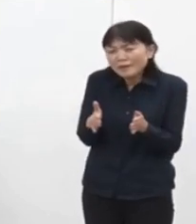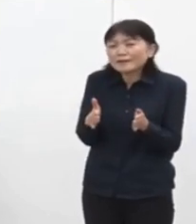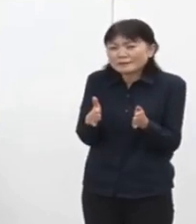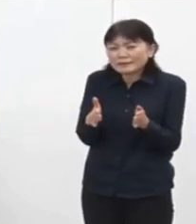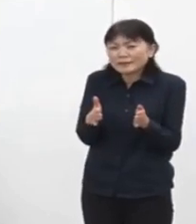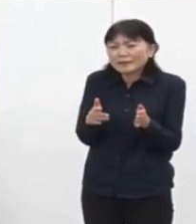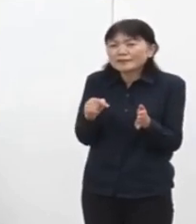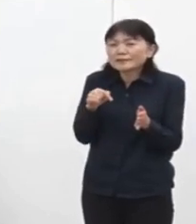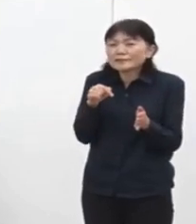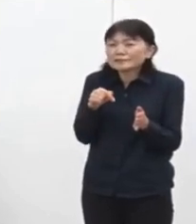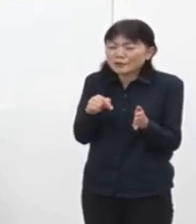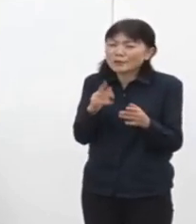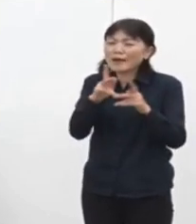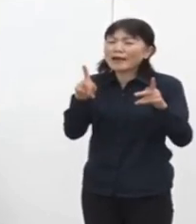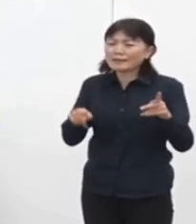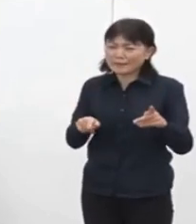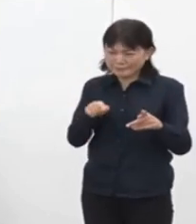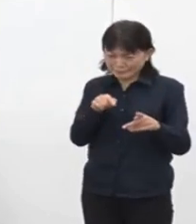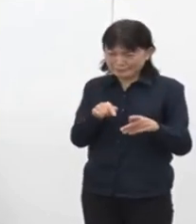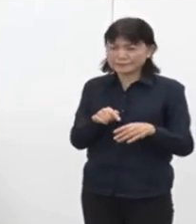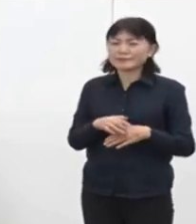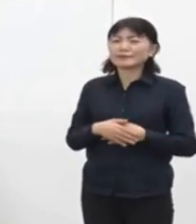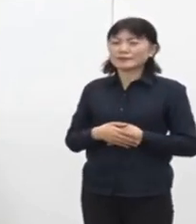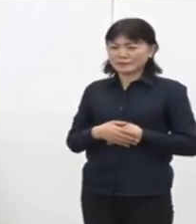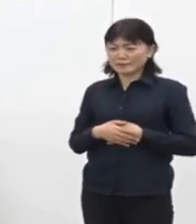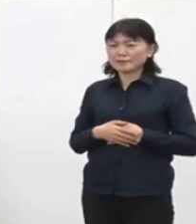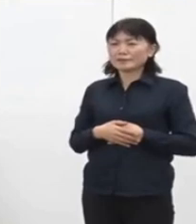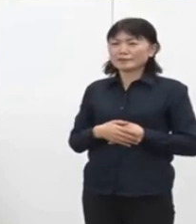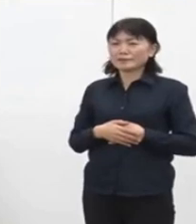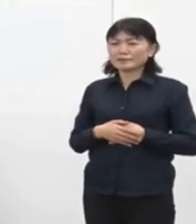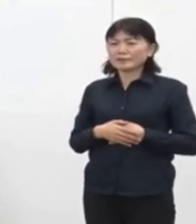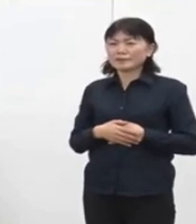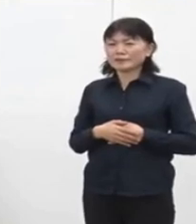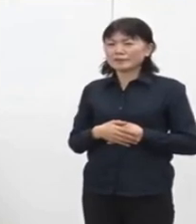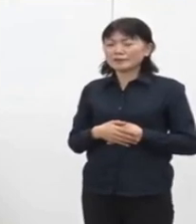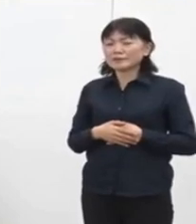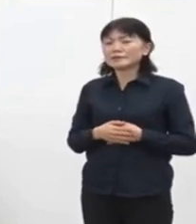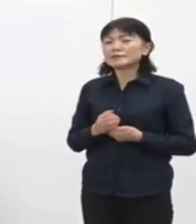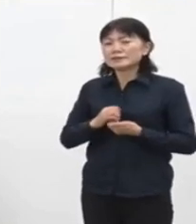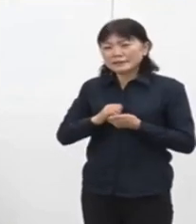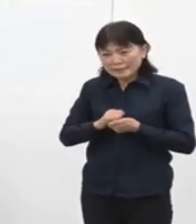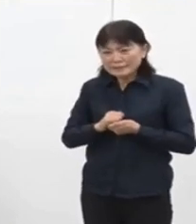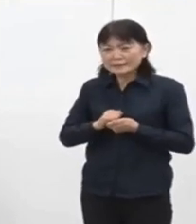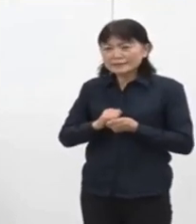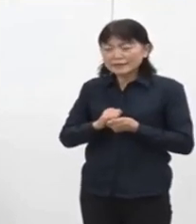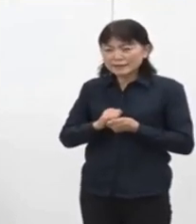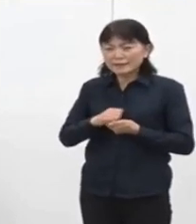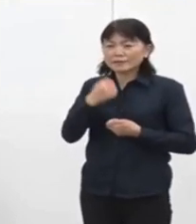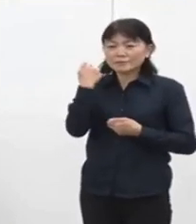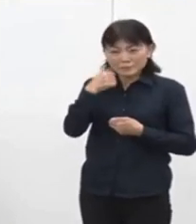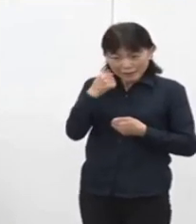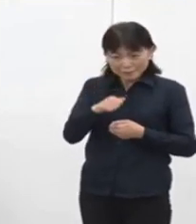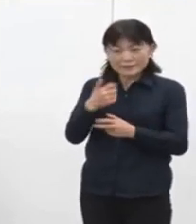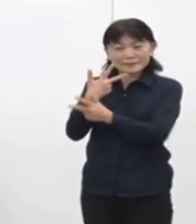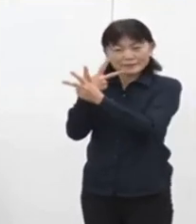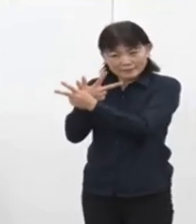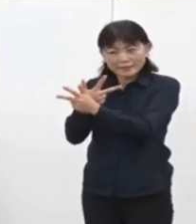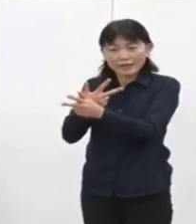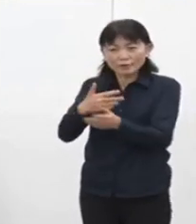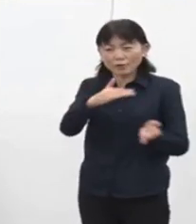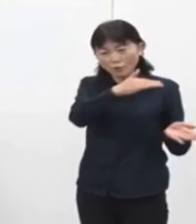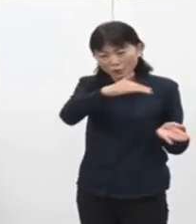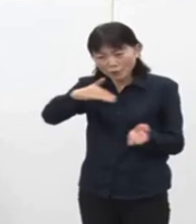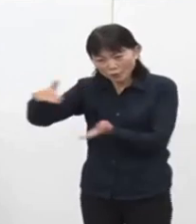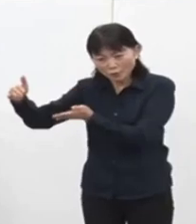題があるという点は、これはもう従前から指摘されているところかと思いますので、ぜひこの南北軸、そのシンボルたる御堂筋という